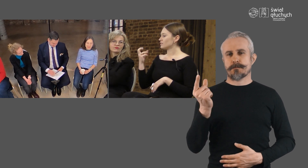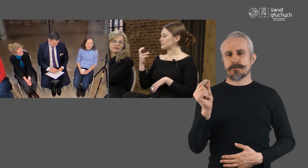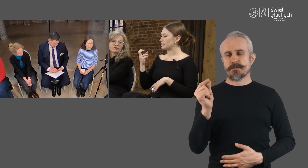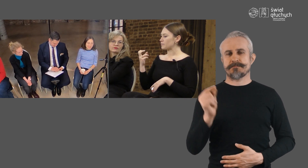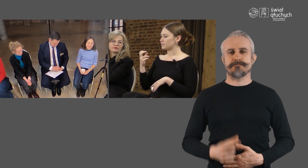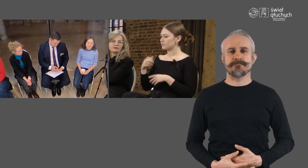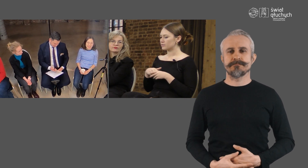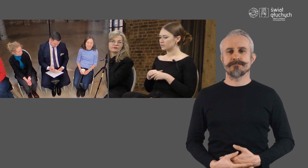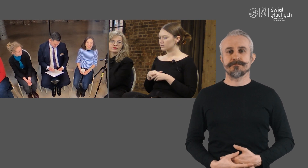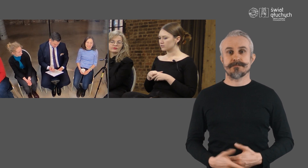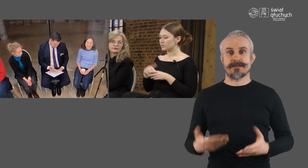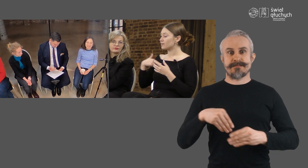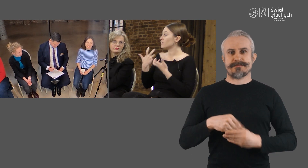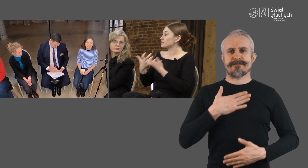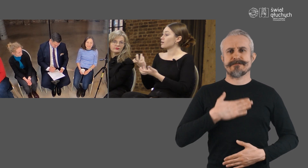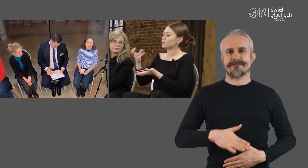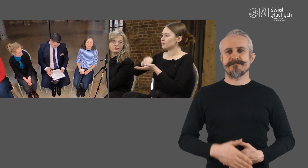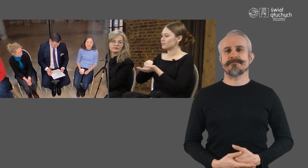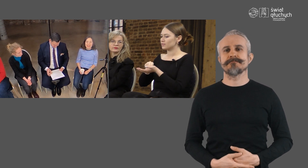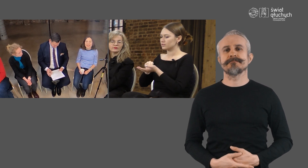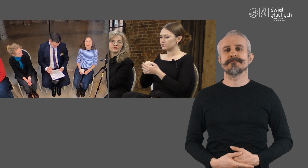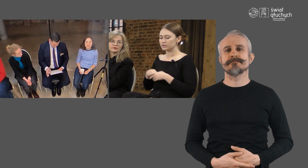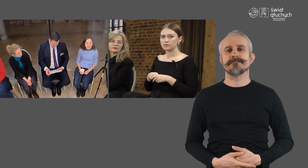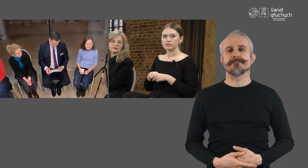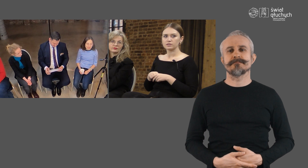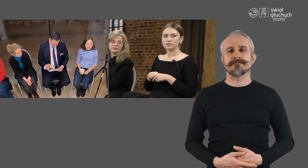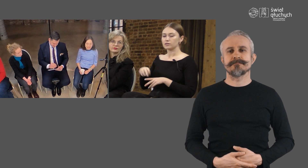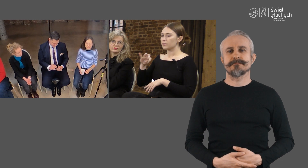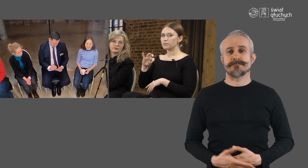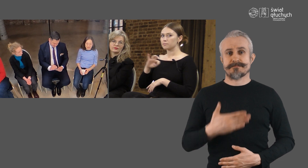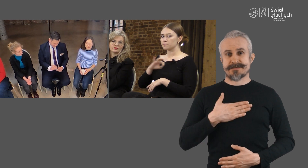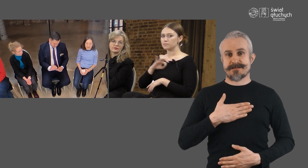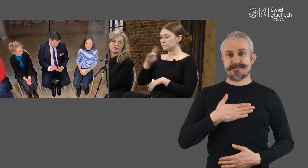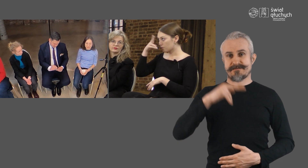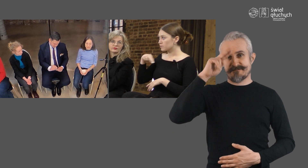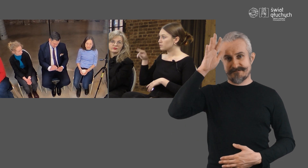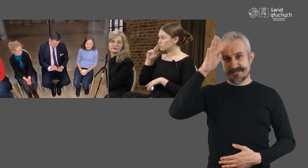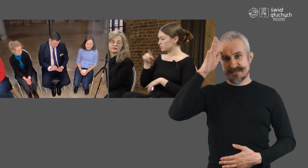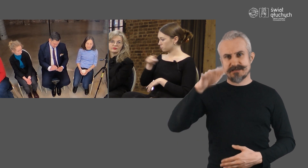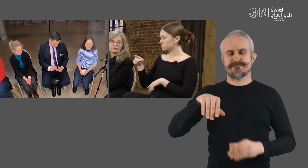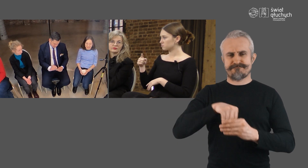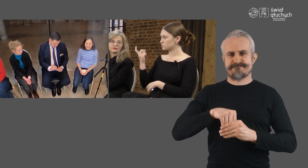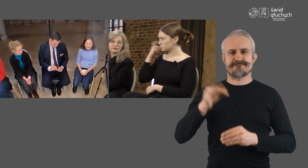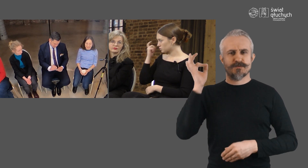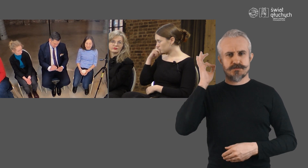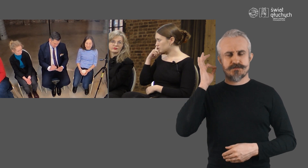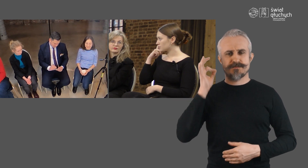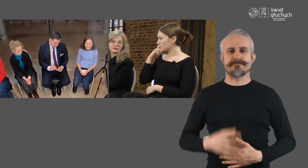Chciałam powiedzieć, że doświadczeniem, że moi rodzice są słyszący